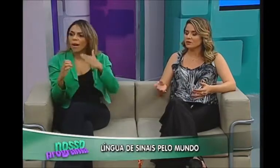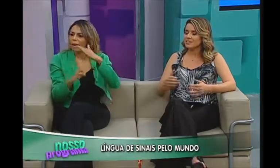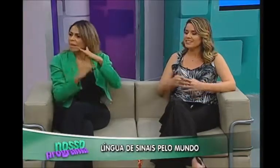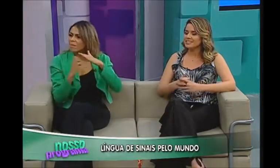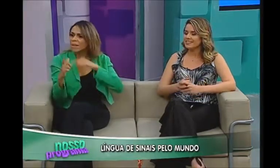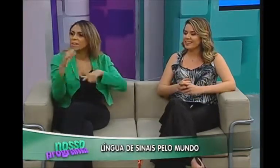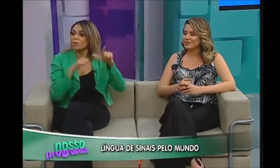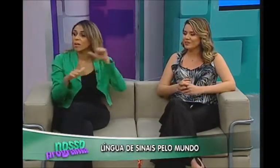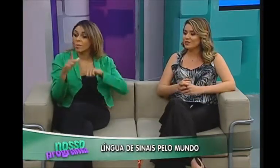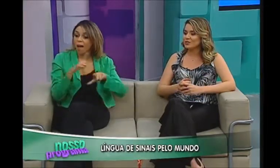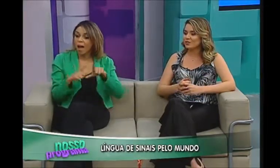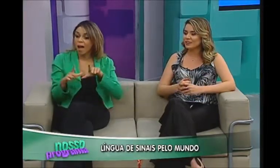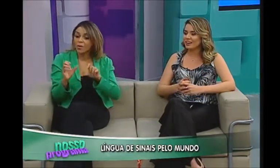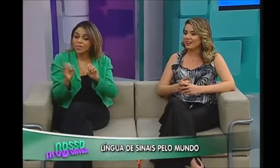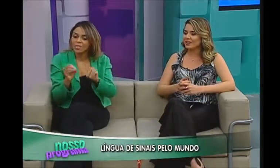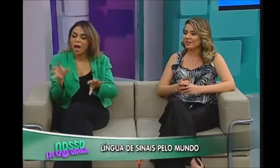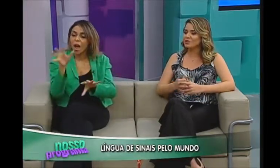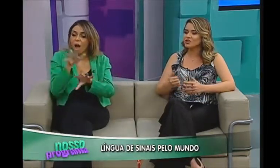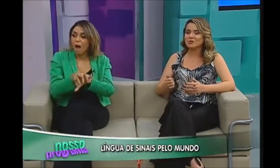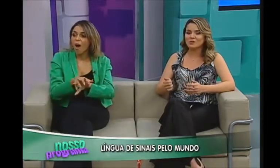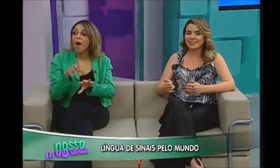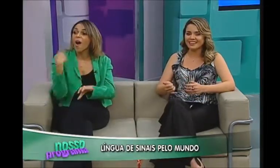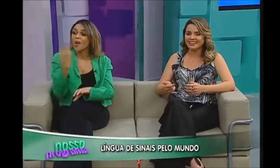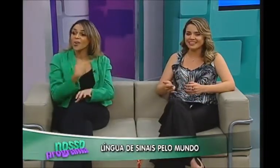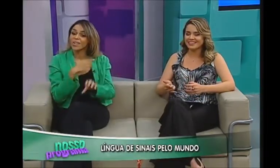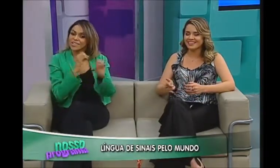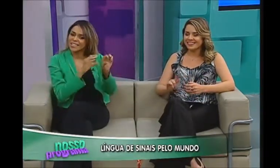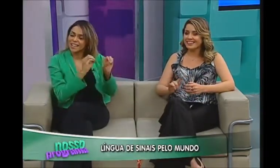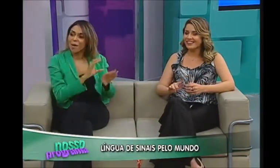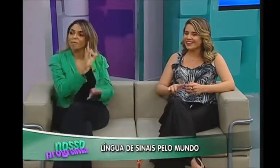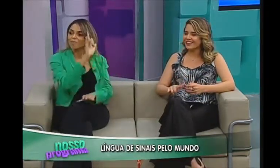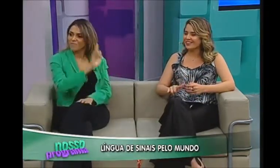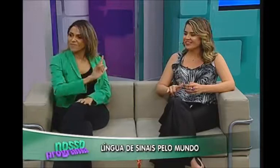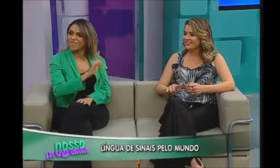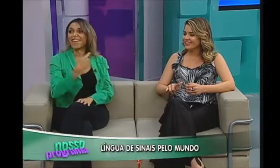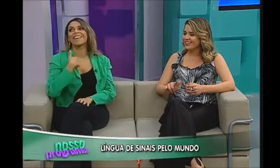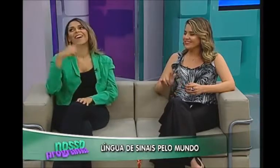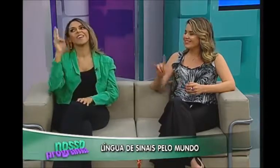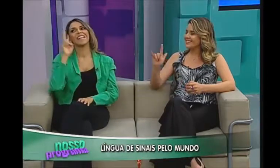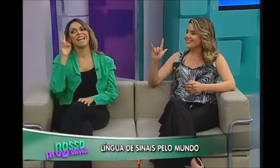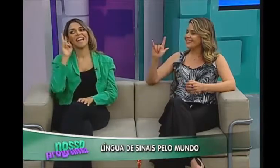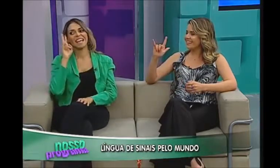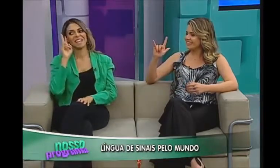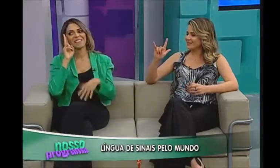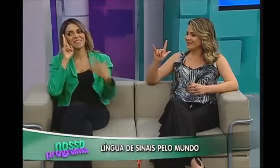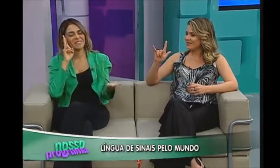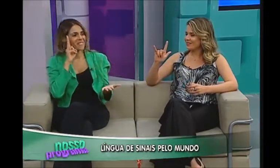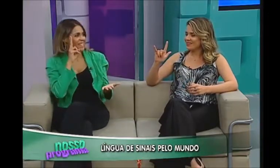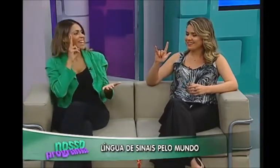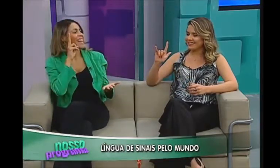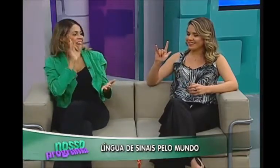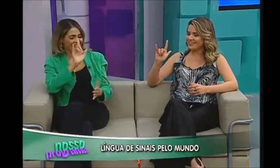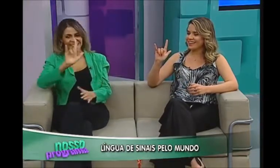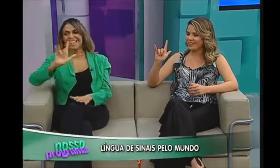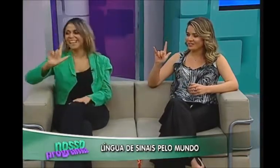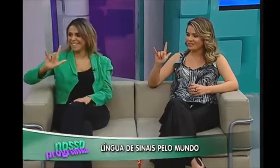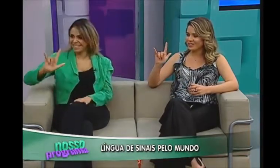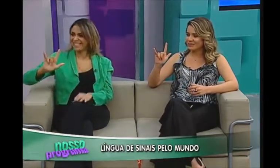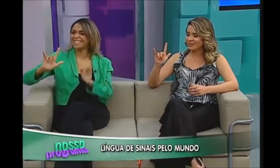Vocês ensinaram a gente a falar eu te amo em inglês. E eu lembro, eu não sei se é isso mesmo, né, Mari, né, Helder? É eu te amo. Não,